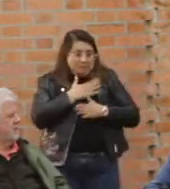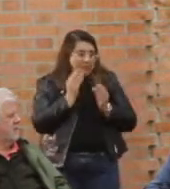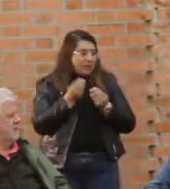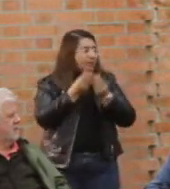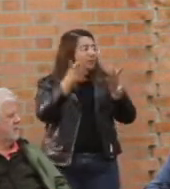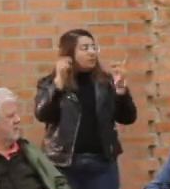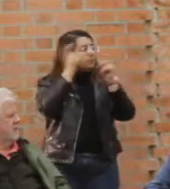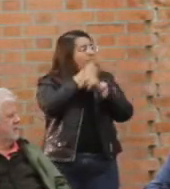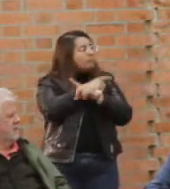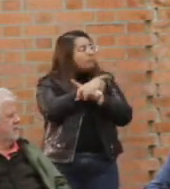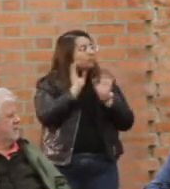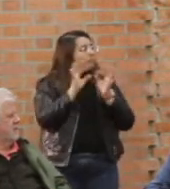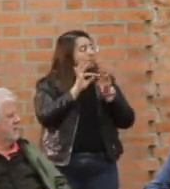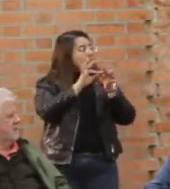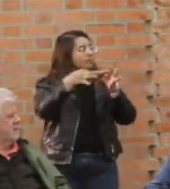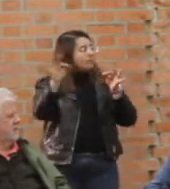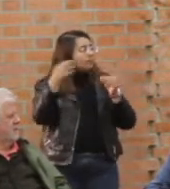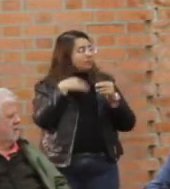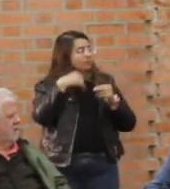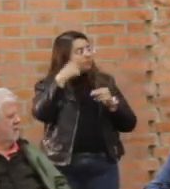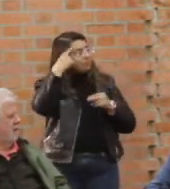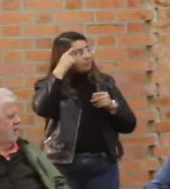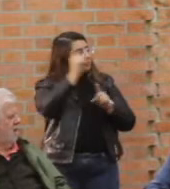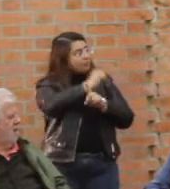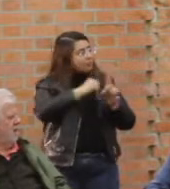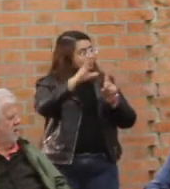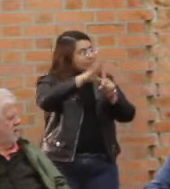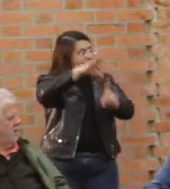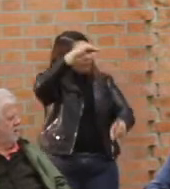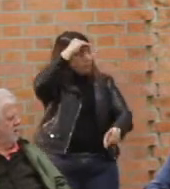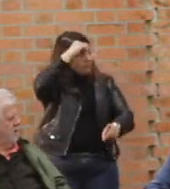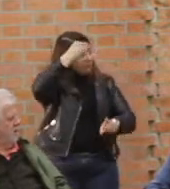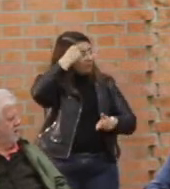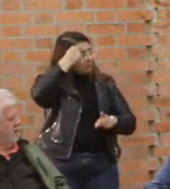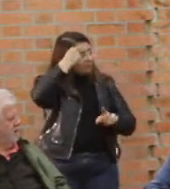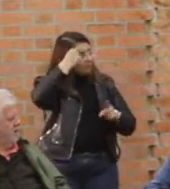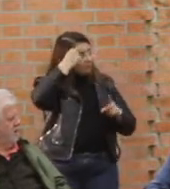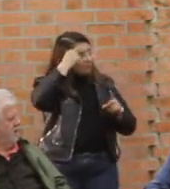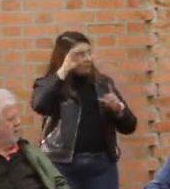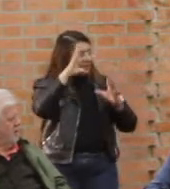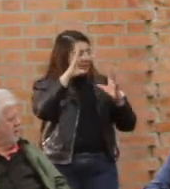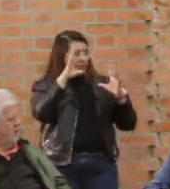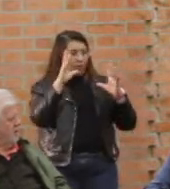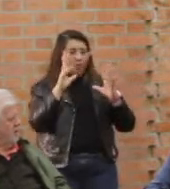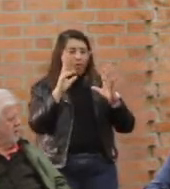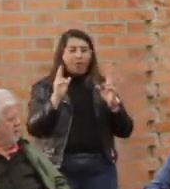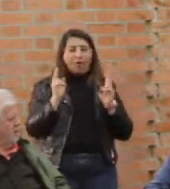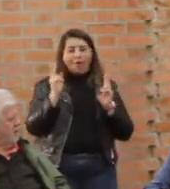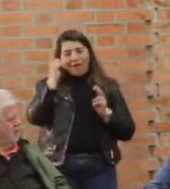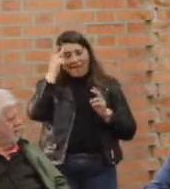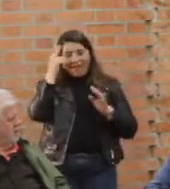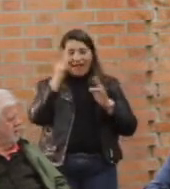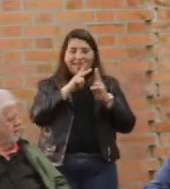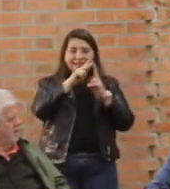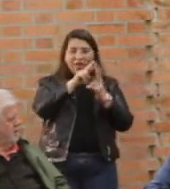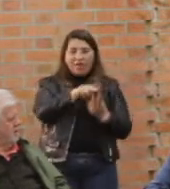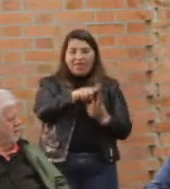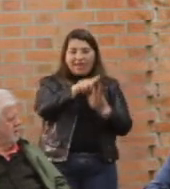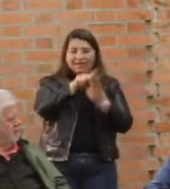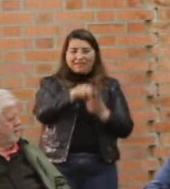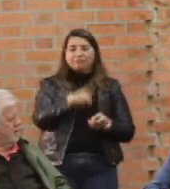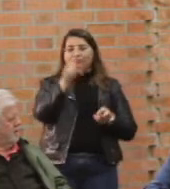ignorancia el asunto de la despenalización social yo traté en mi cabeza de hacer como una analogía y lo comentaba con Juliana